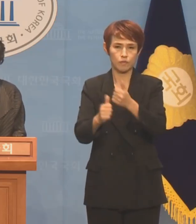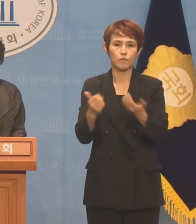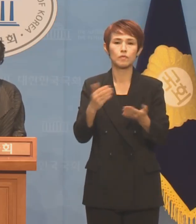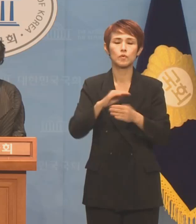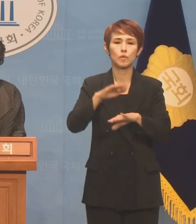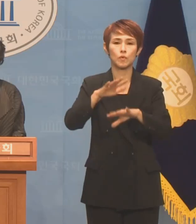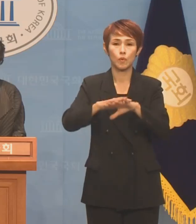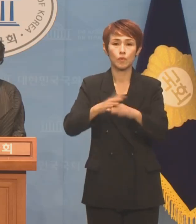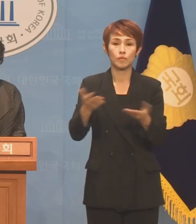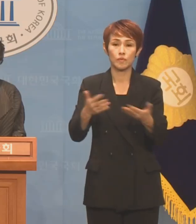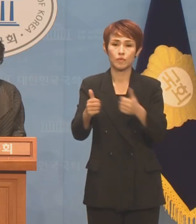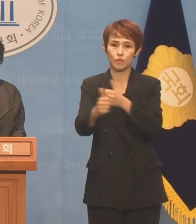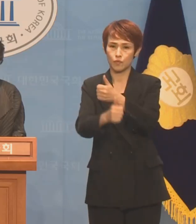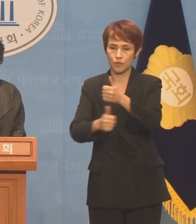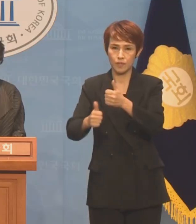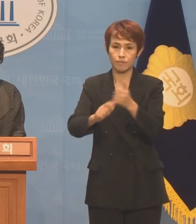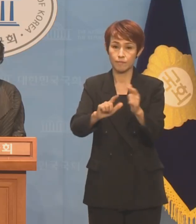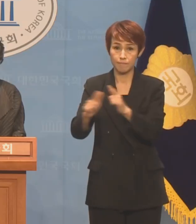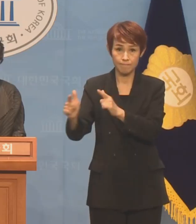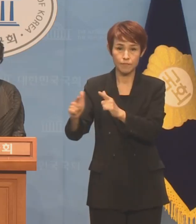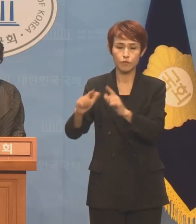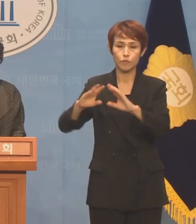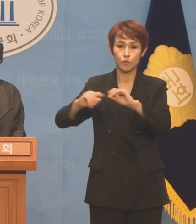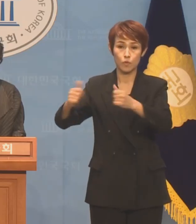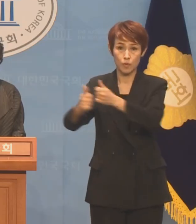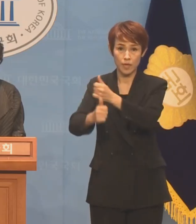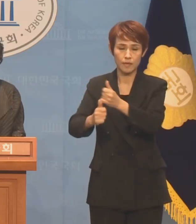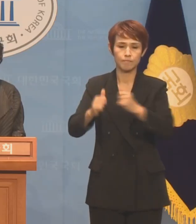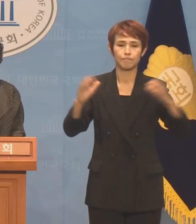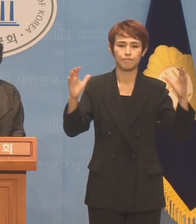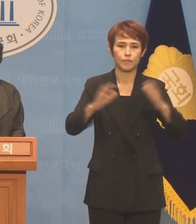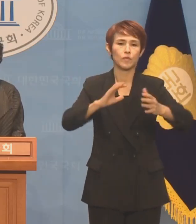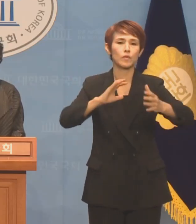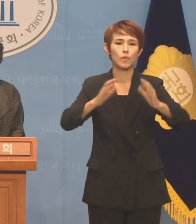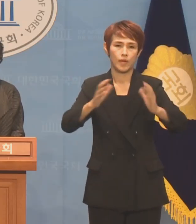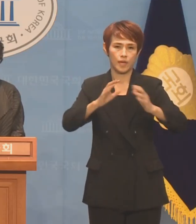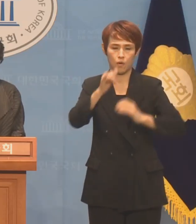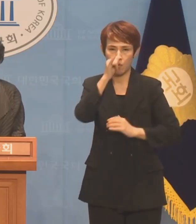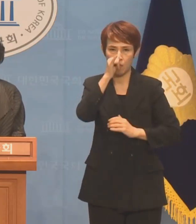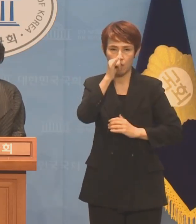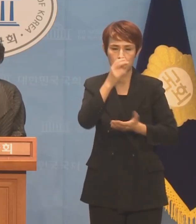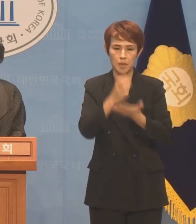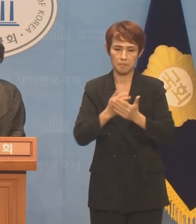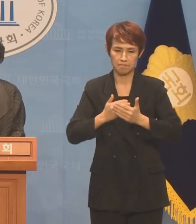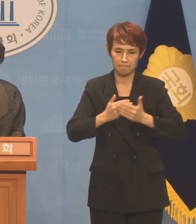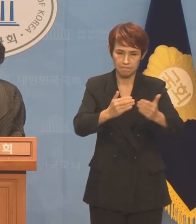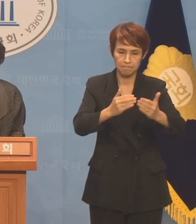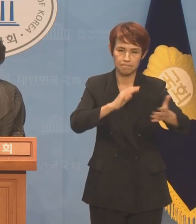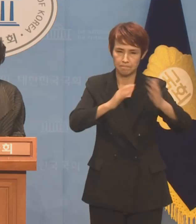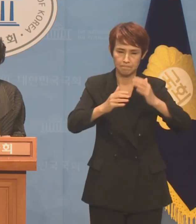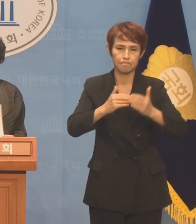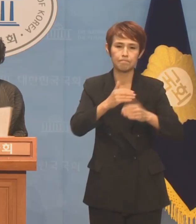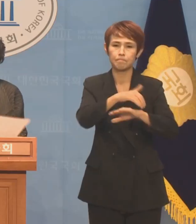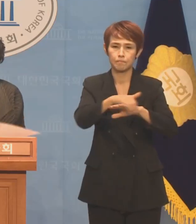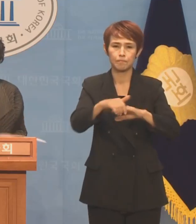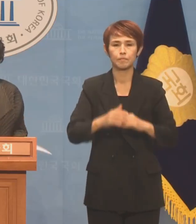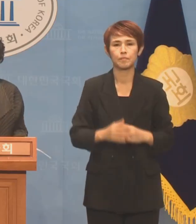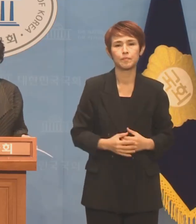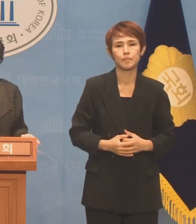농해수위, 국토위 등 위원회는 전체 회의를 열어 법안 상정 및 의결 등 안건을 처리할 예정입니다.